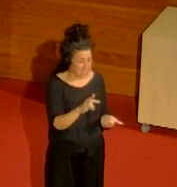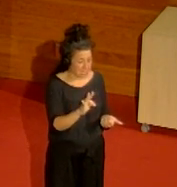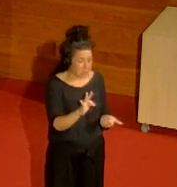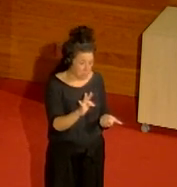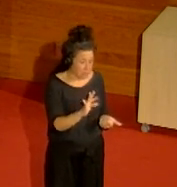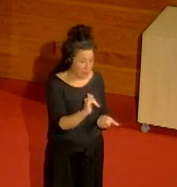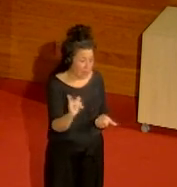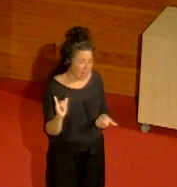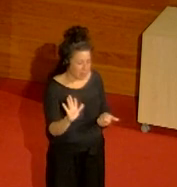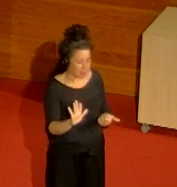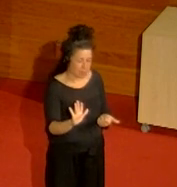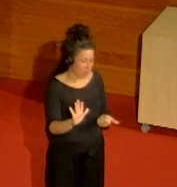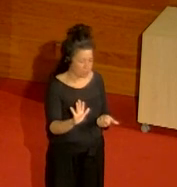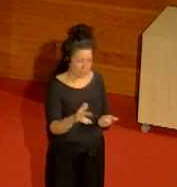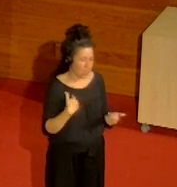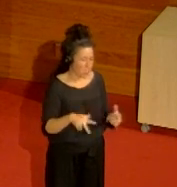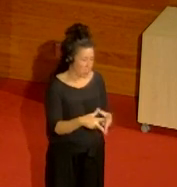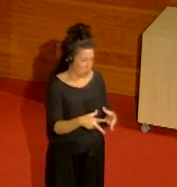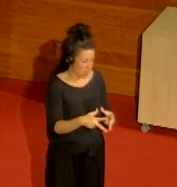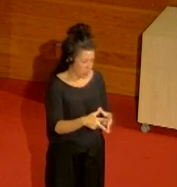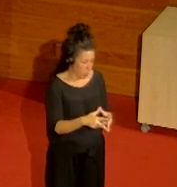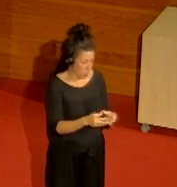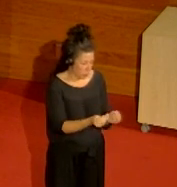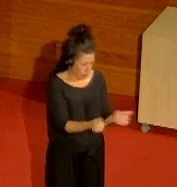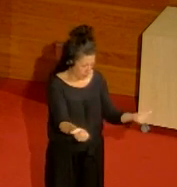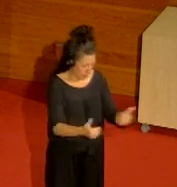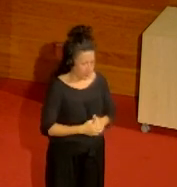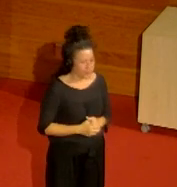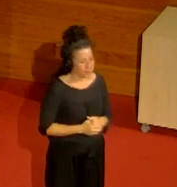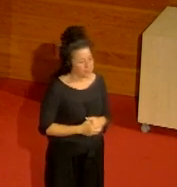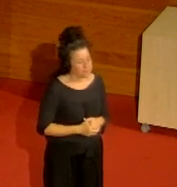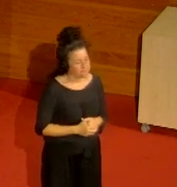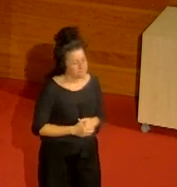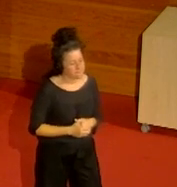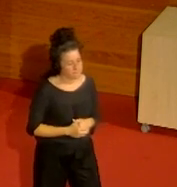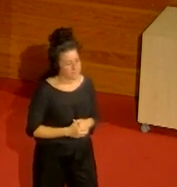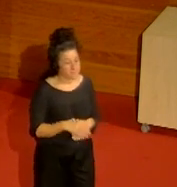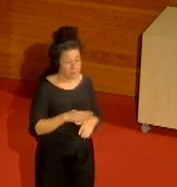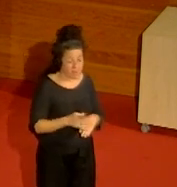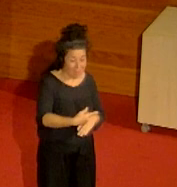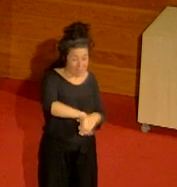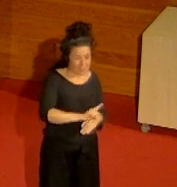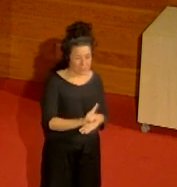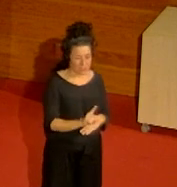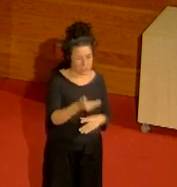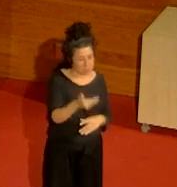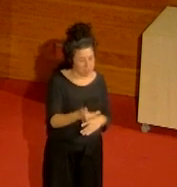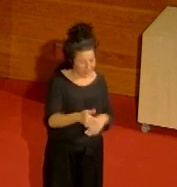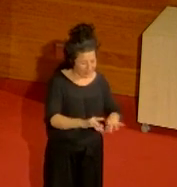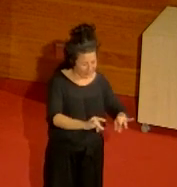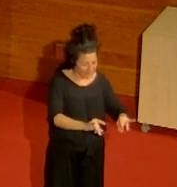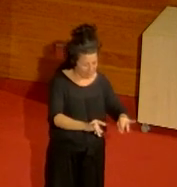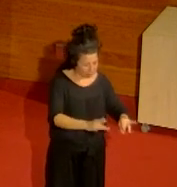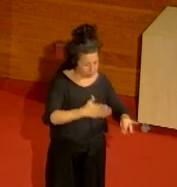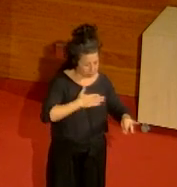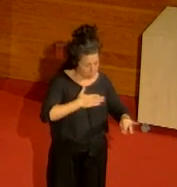funcionan bajo bases bajo preceptos socialista para ellos era importante tener una tierra donde